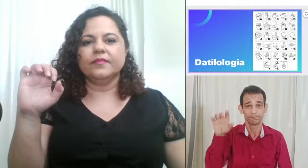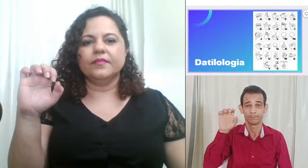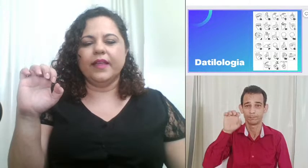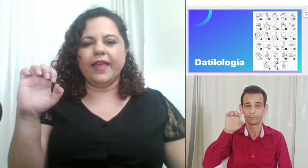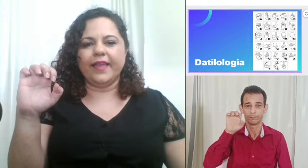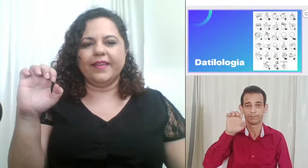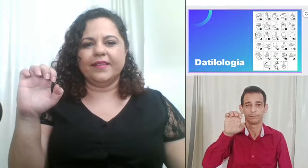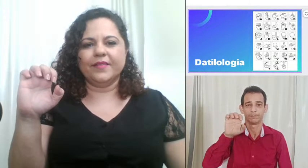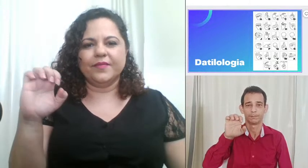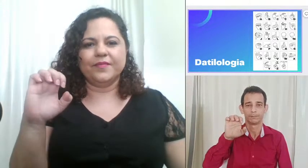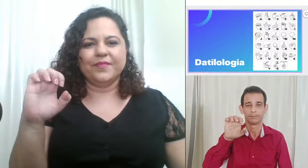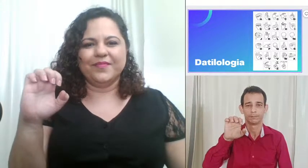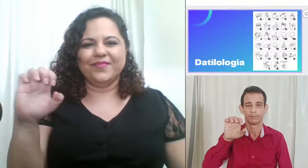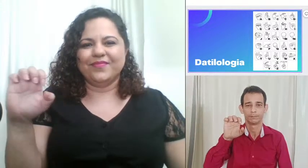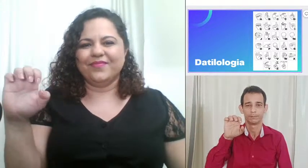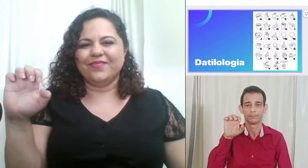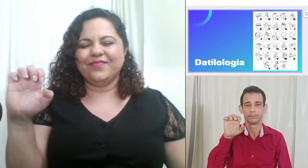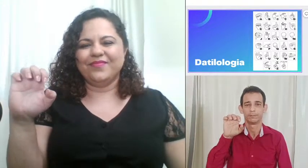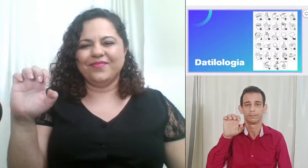É